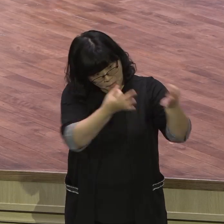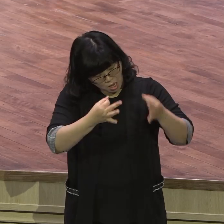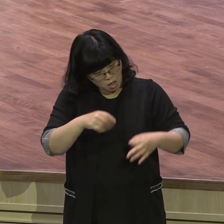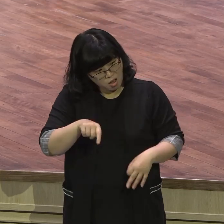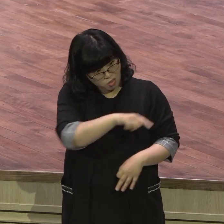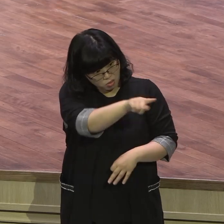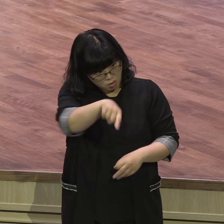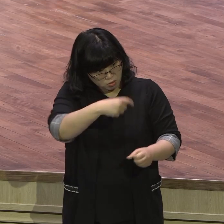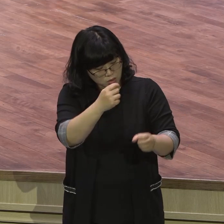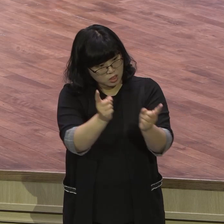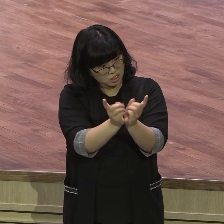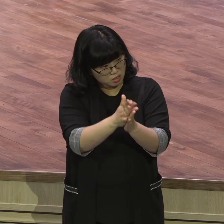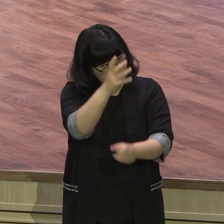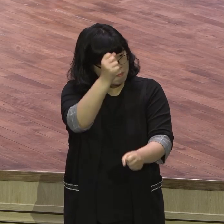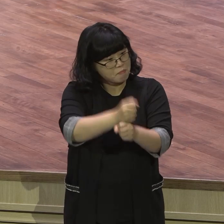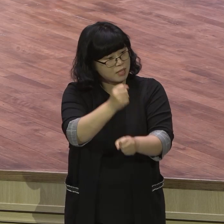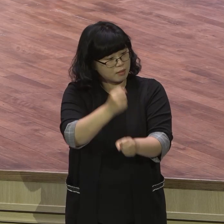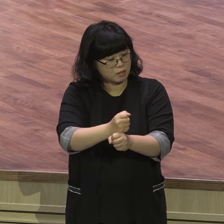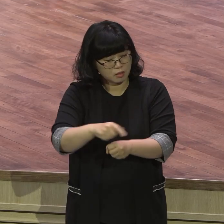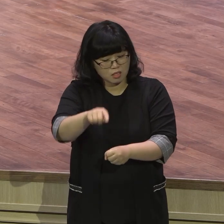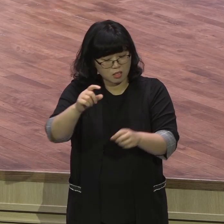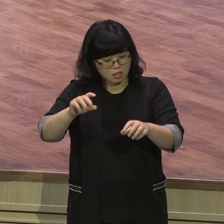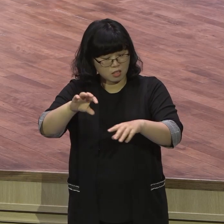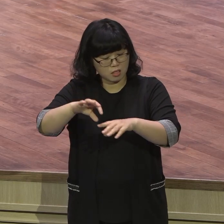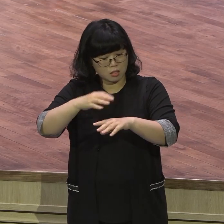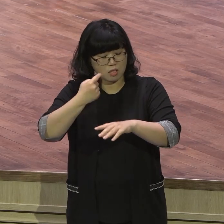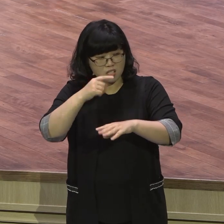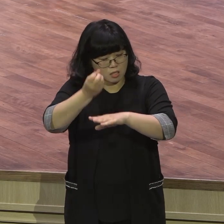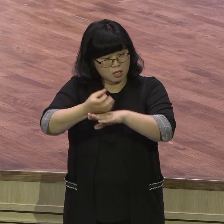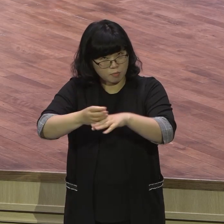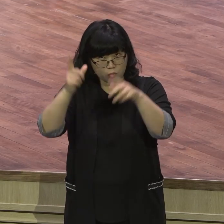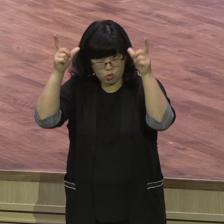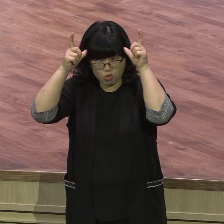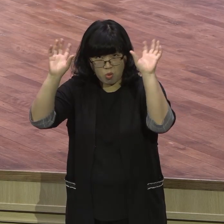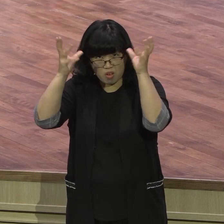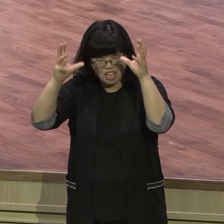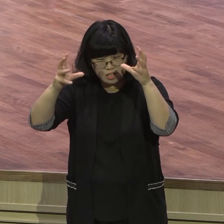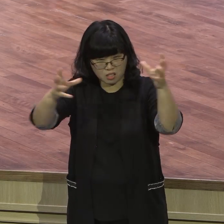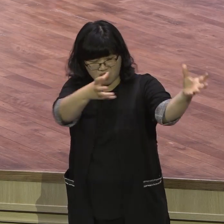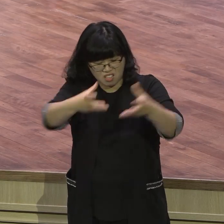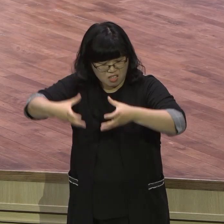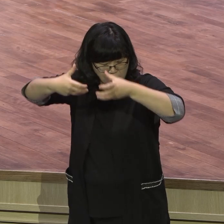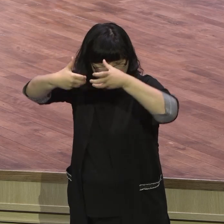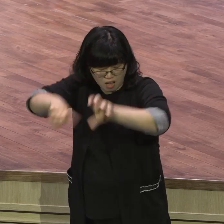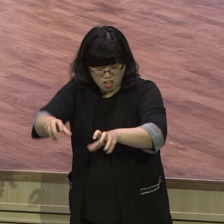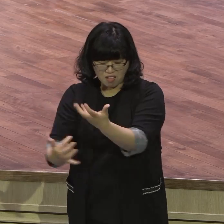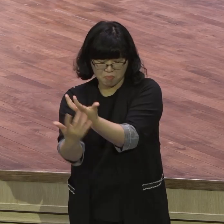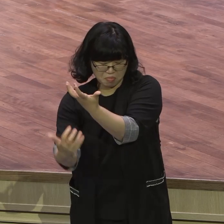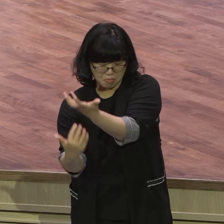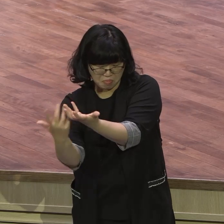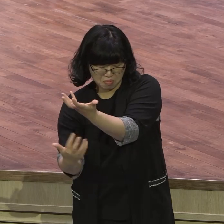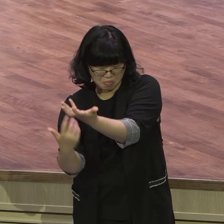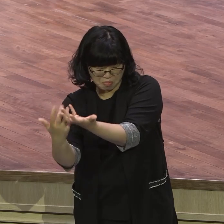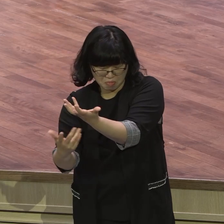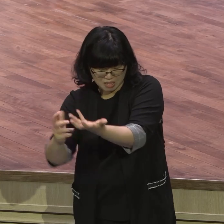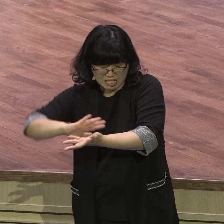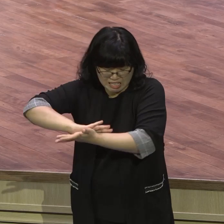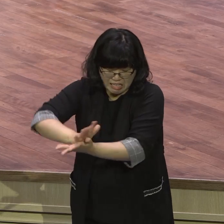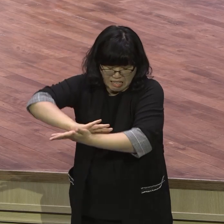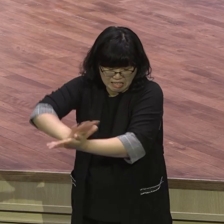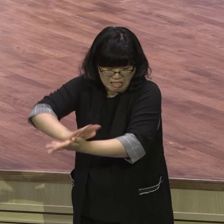우상을 갈아서 갈아서 마셔라 하겠어요 그걸 다 백신들 마시겠어요 그 우상을 갈아가지고